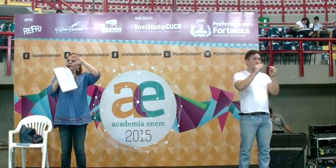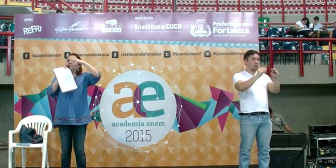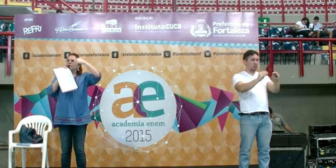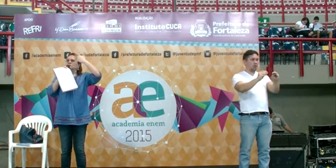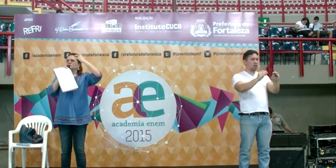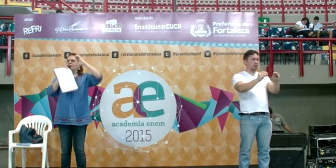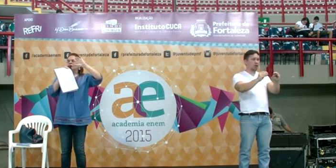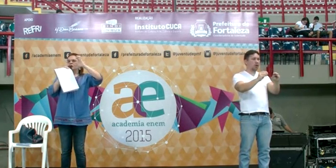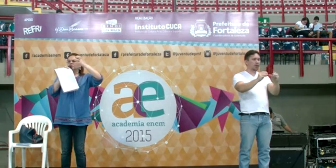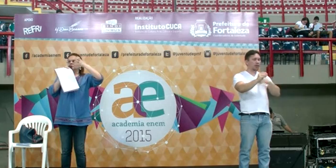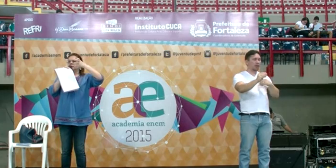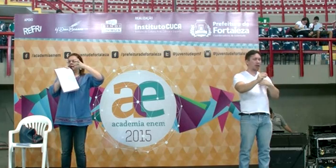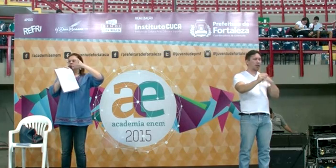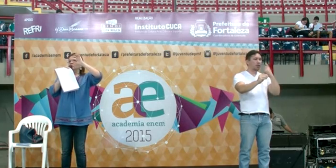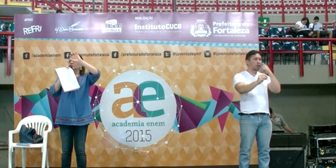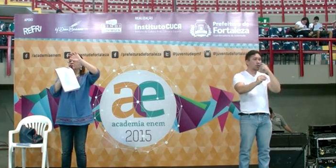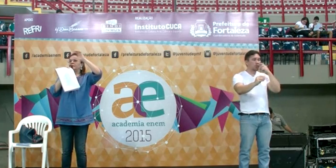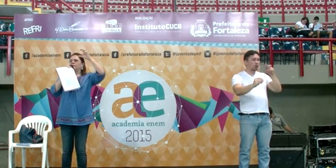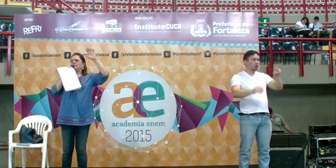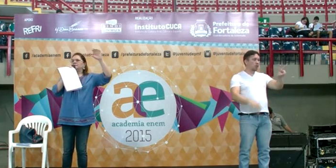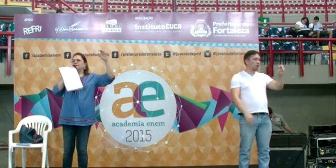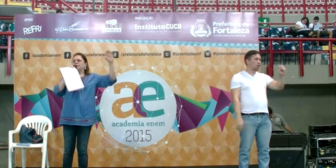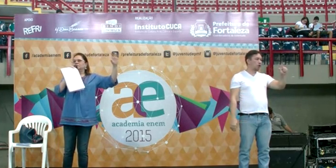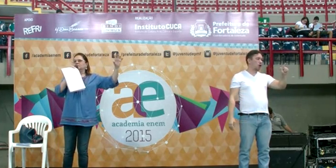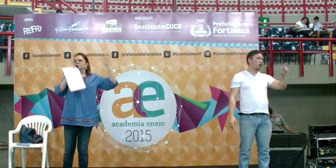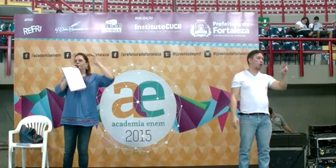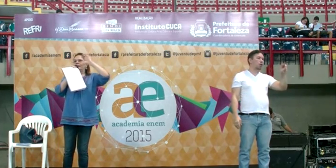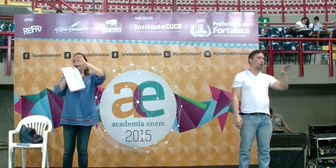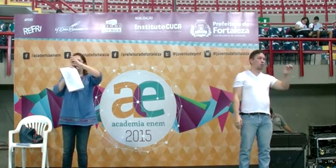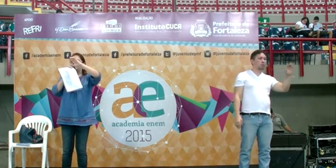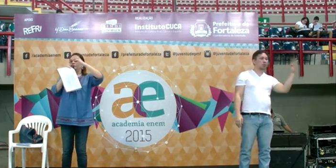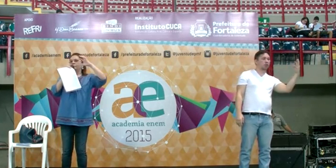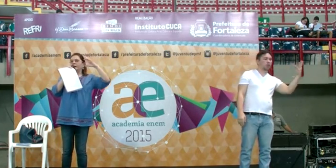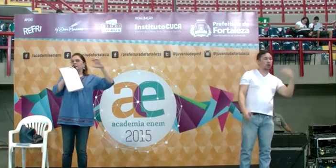4, quais são os melhores conectores para eu iniciar o